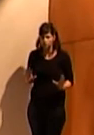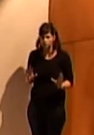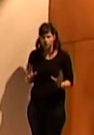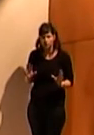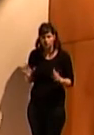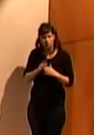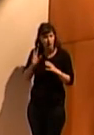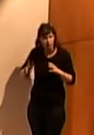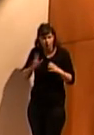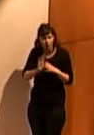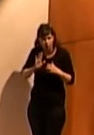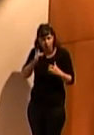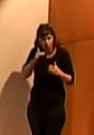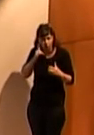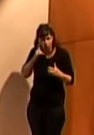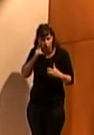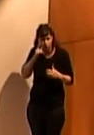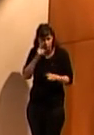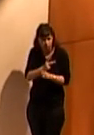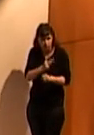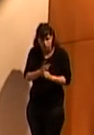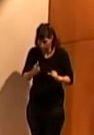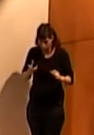cette évocation de la brique rose toulousaine.